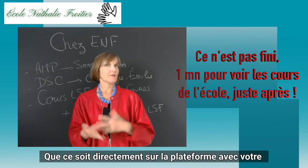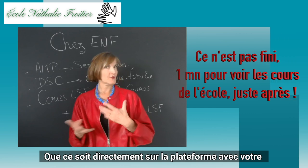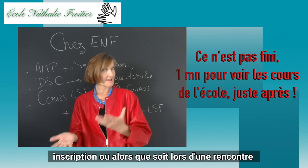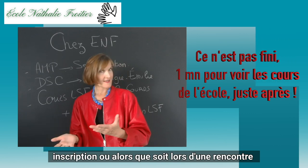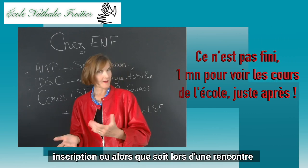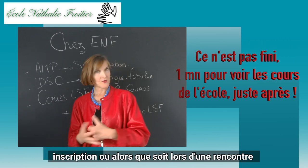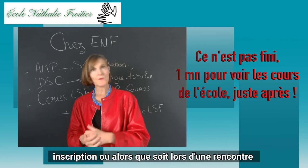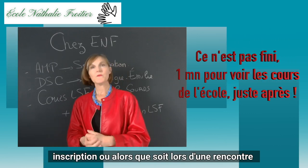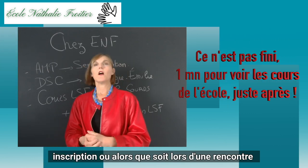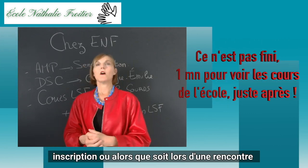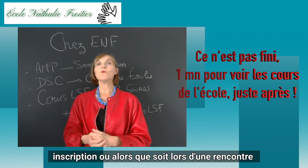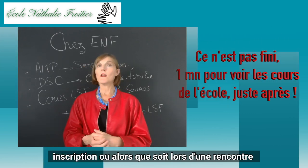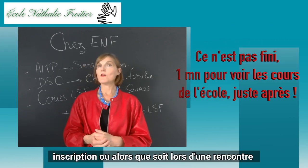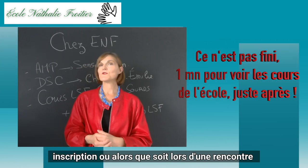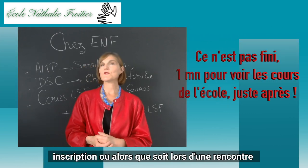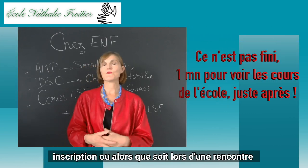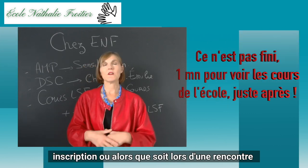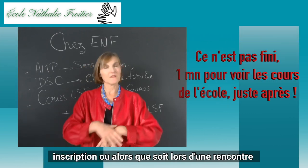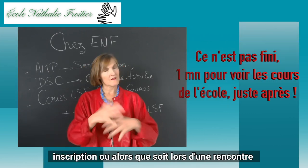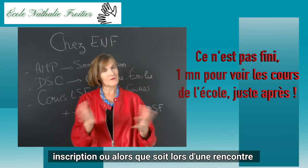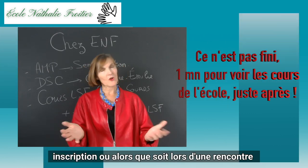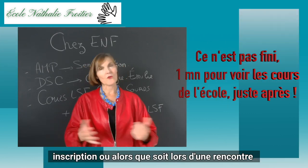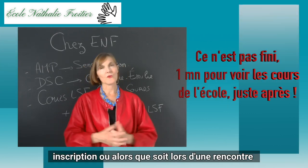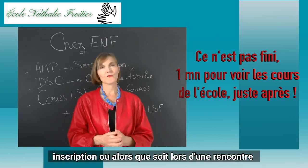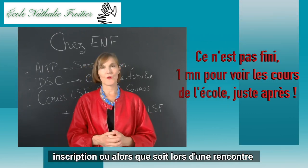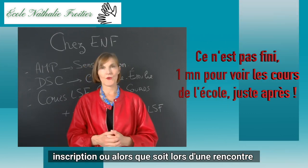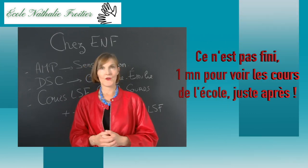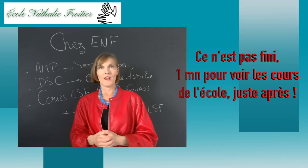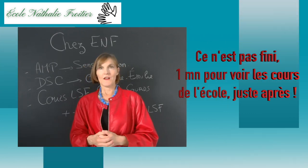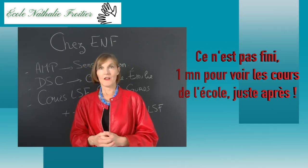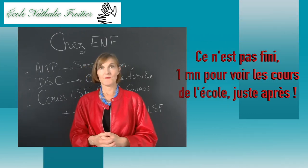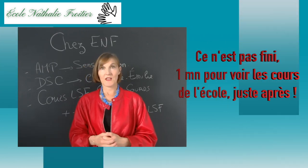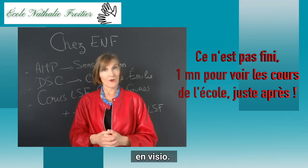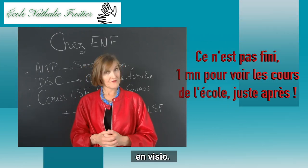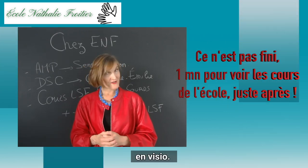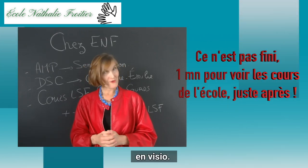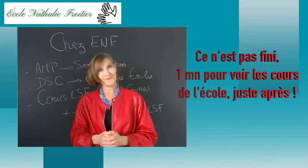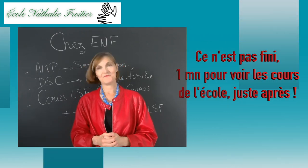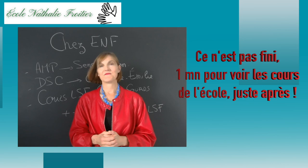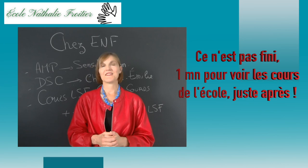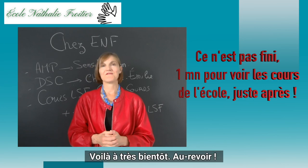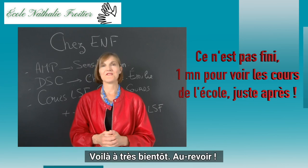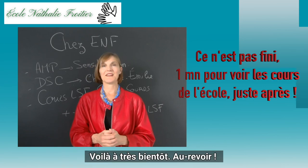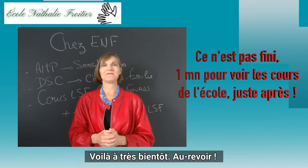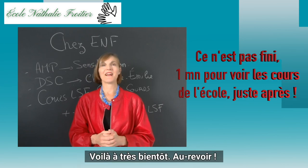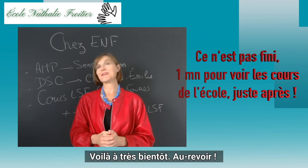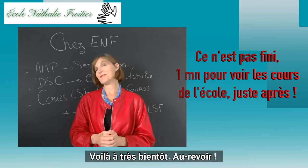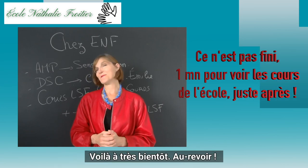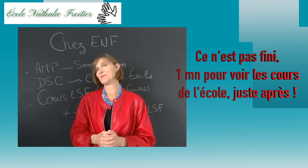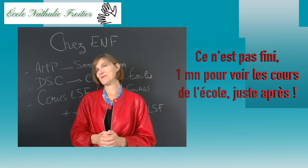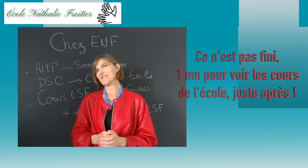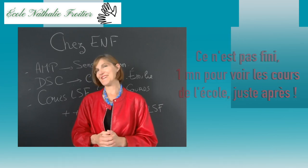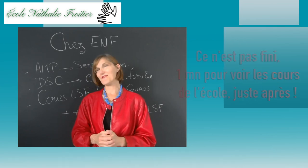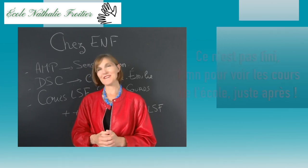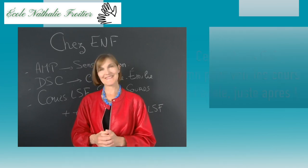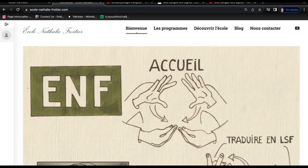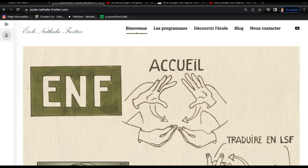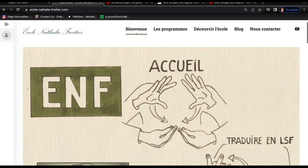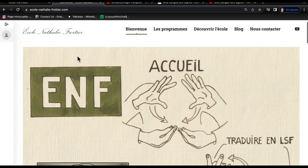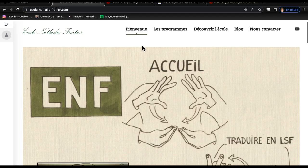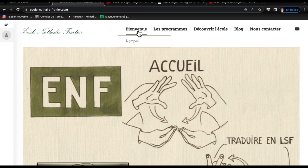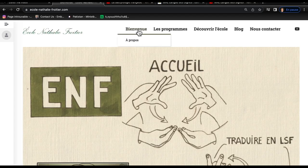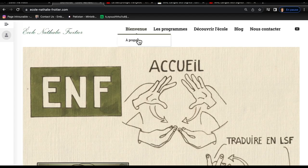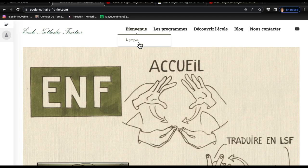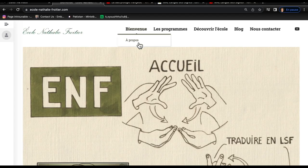avec votre inscription ou alors que ce soit dans nos rencontres en visio voilà à très bientôt, au revoir